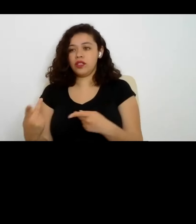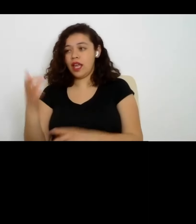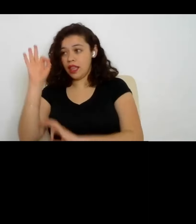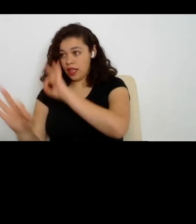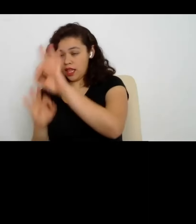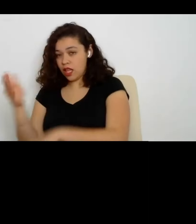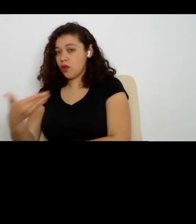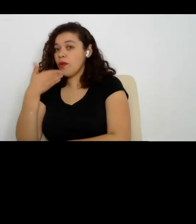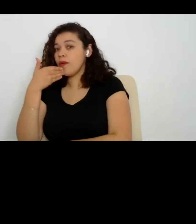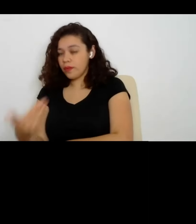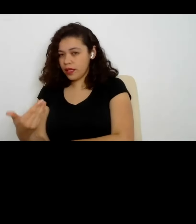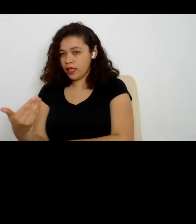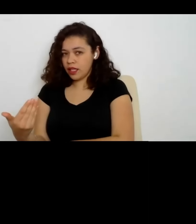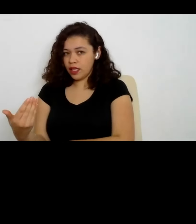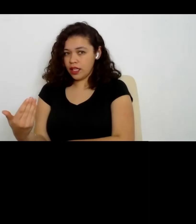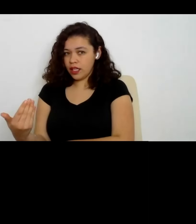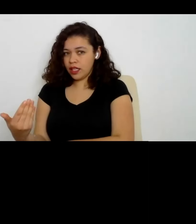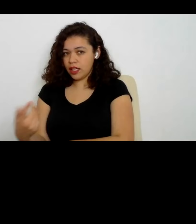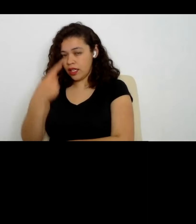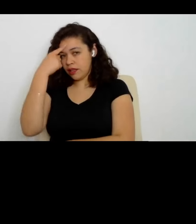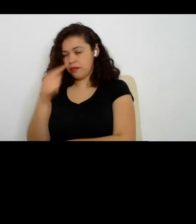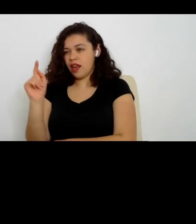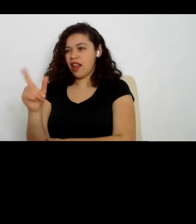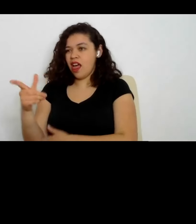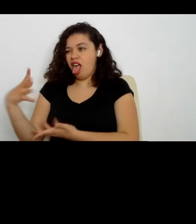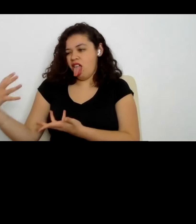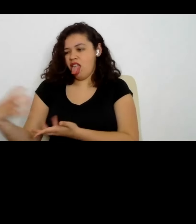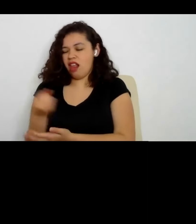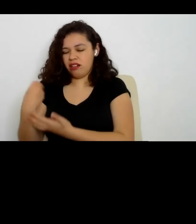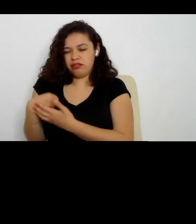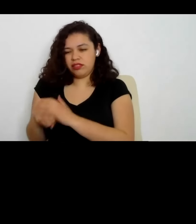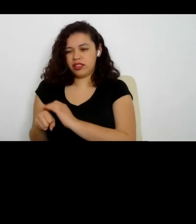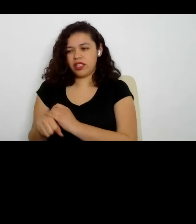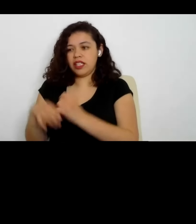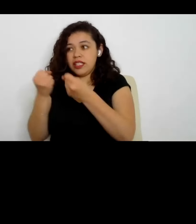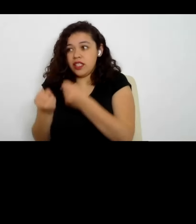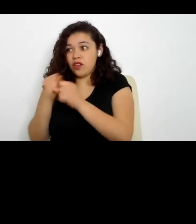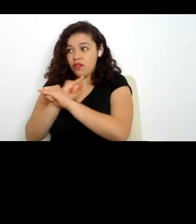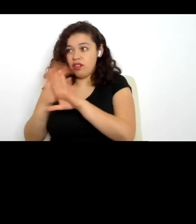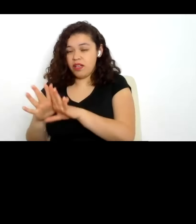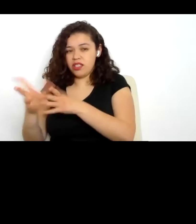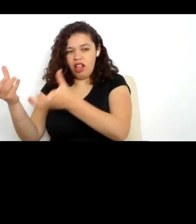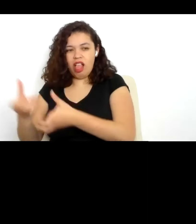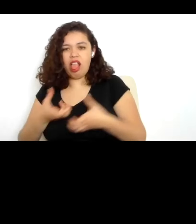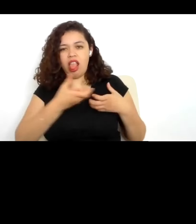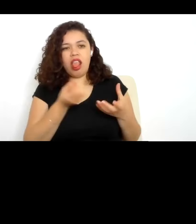datos personales con ánimo de lucro provoquen una vulneración de seguridad a las bases de datos bajo su